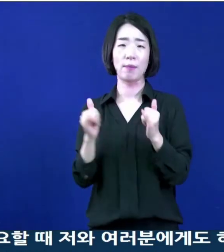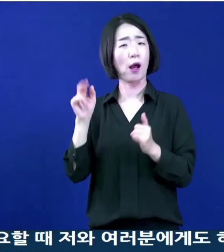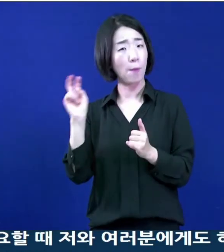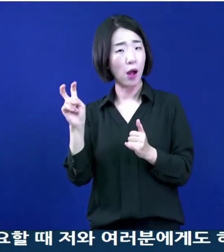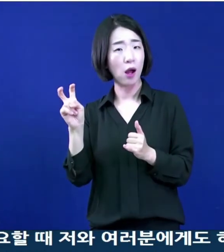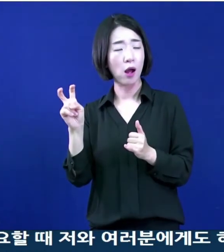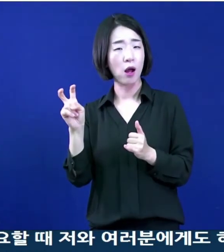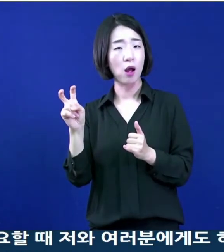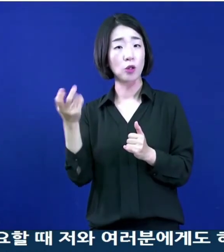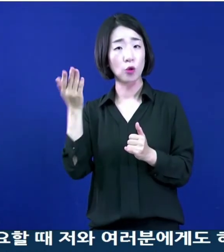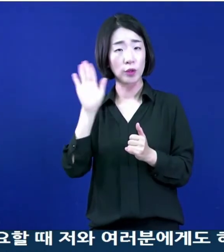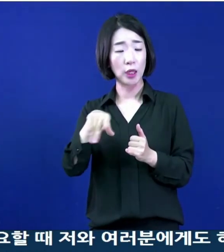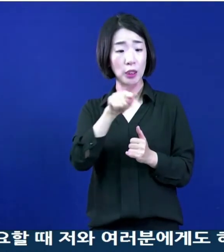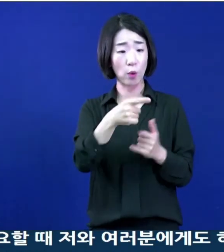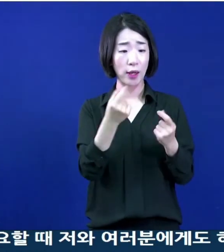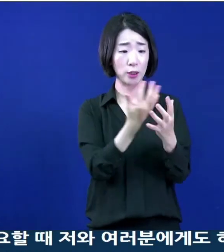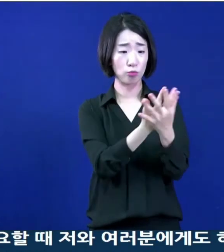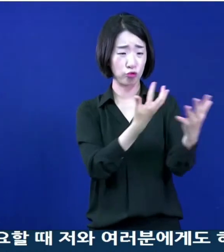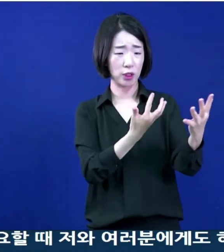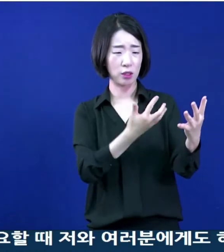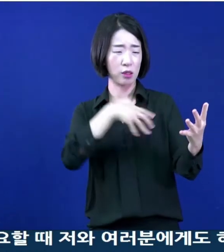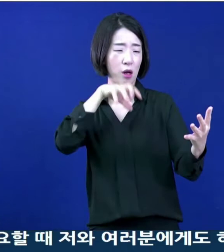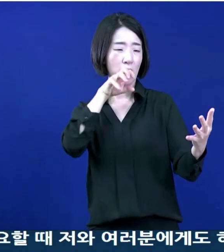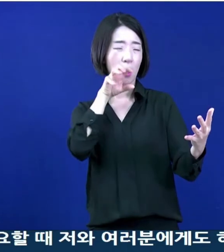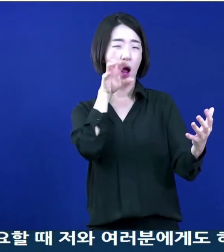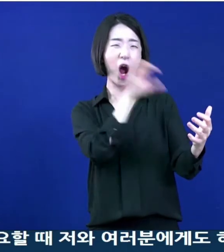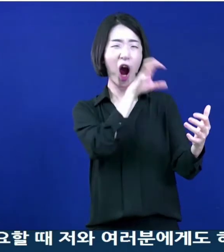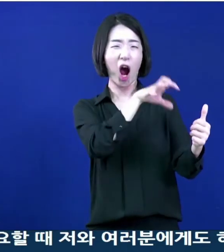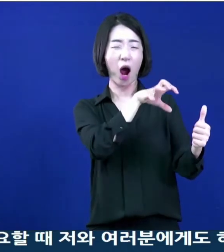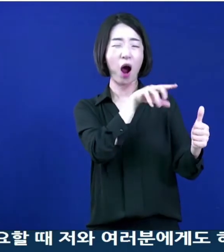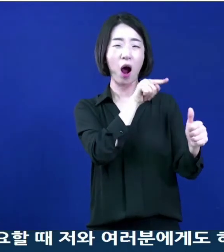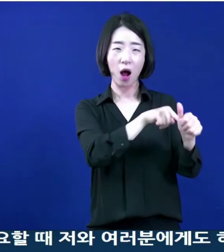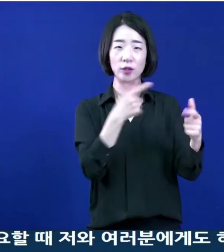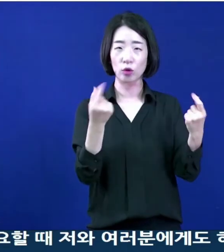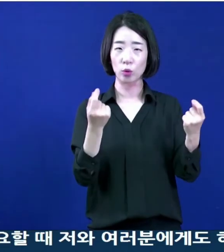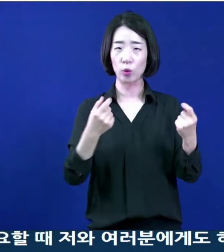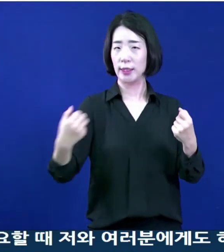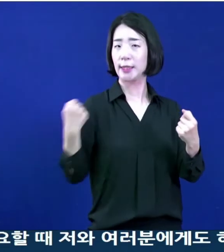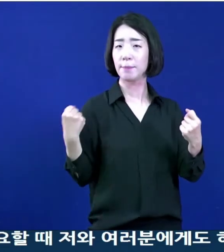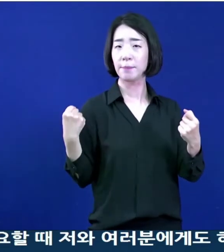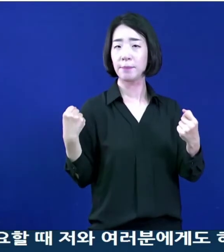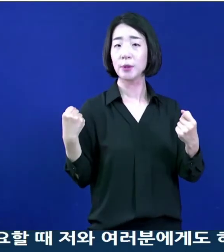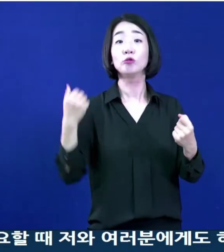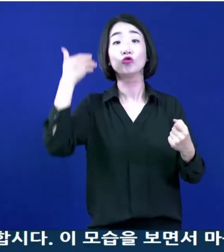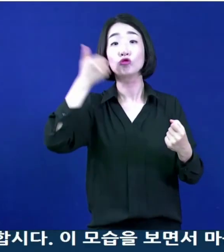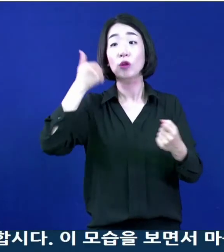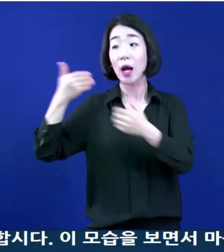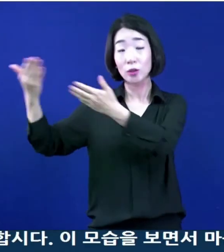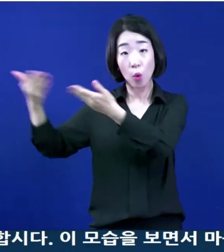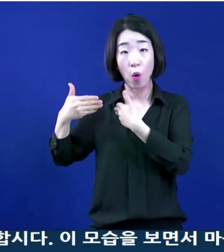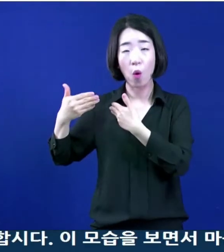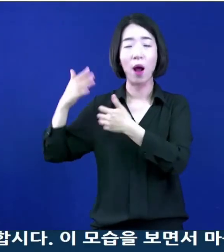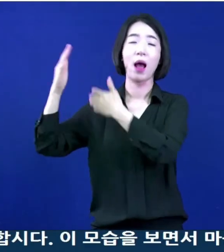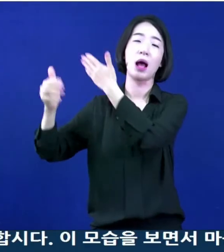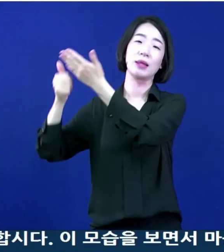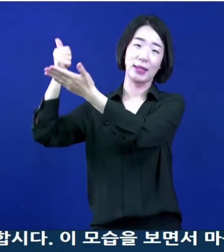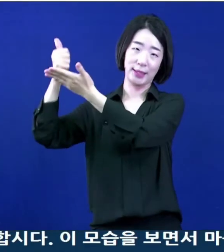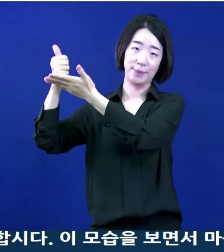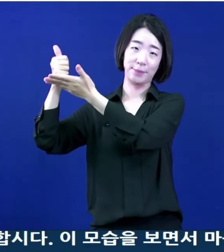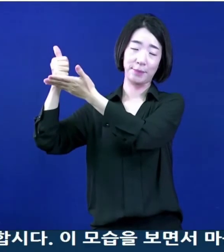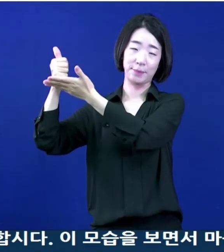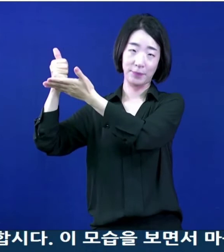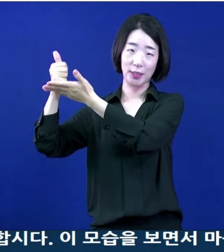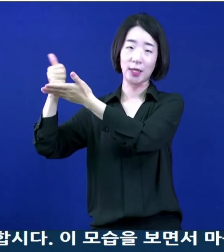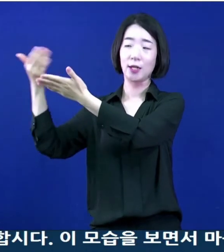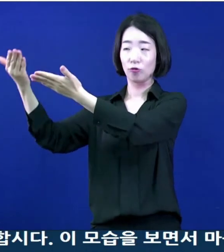됩니다. 하나님이 특별히 서기장에게 힘을 주셨고 그것은 바울을 도우려는 그런